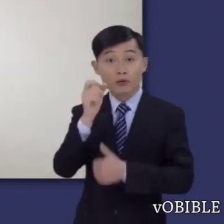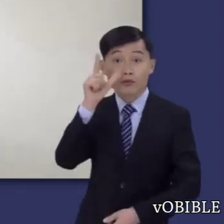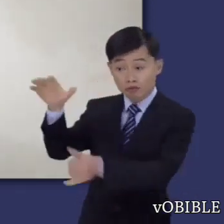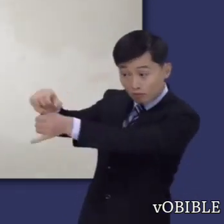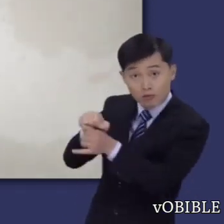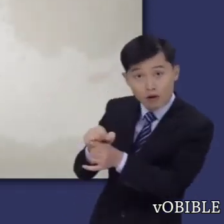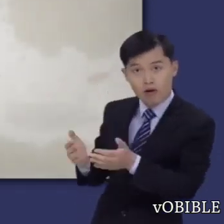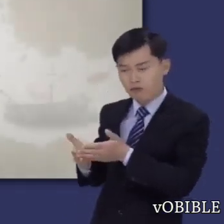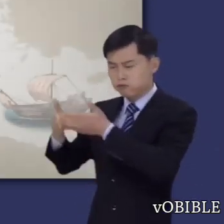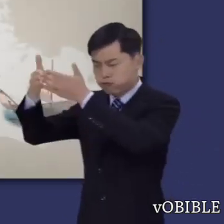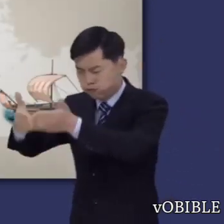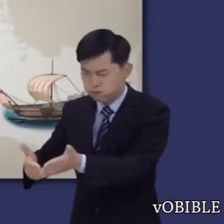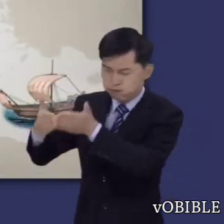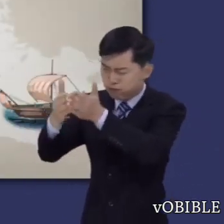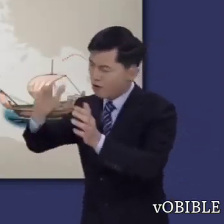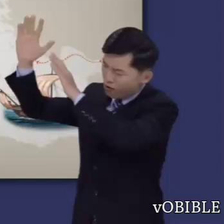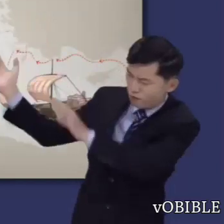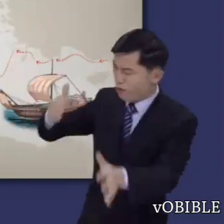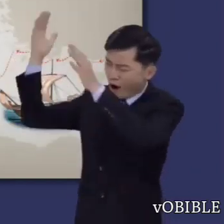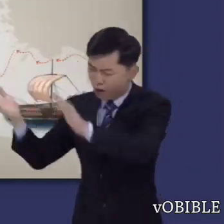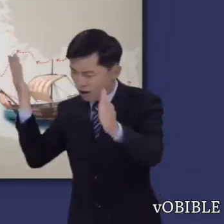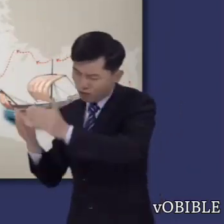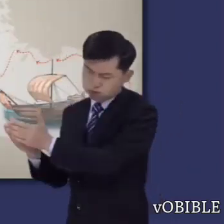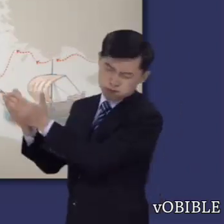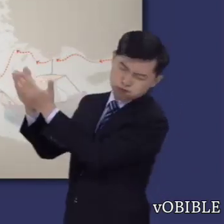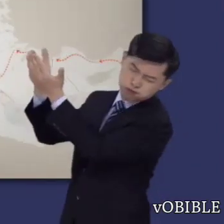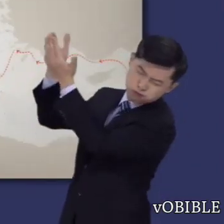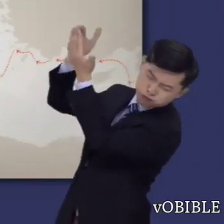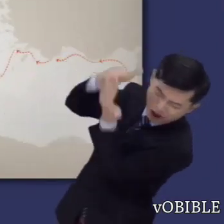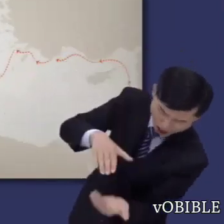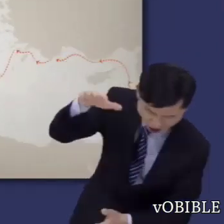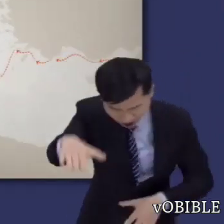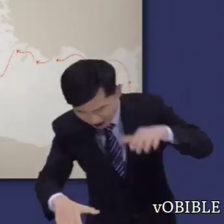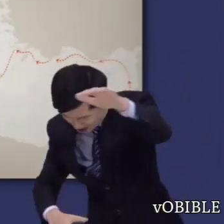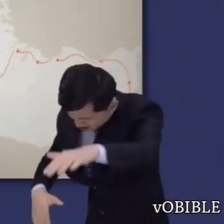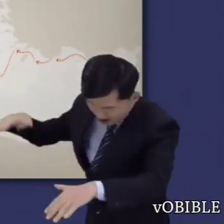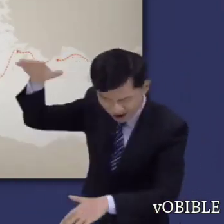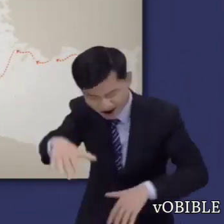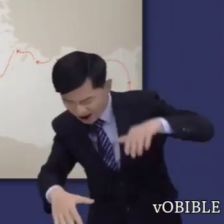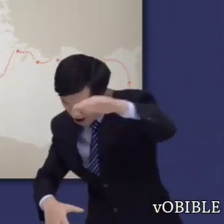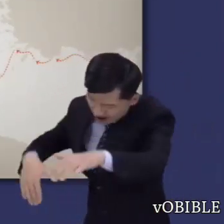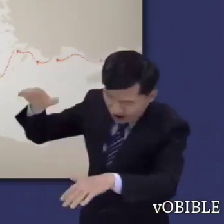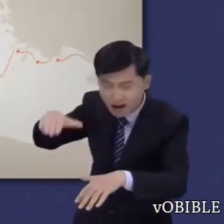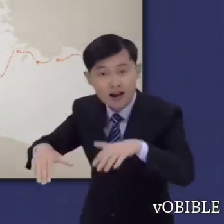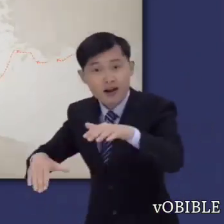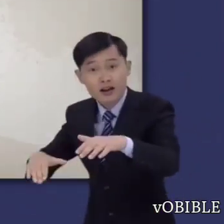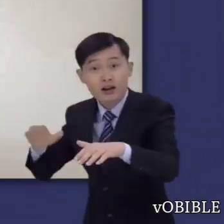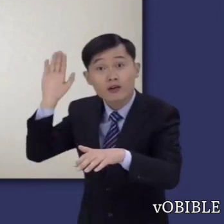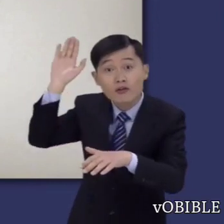第二十七和二十八章记录保罗被送往罗马的艰辛旅程，他在途中遇上船